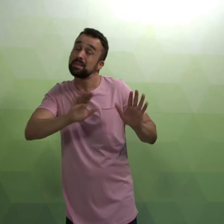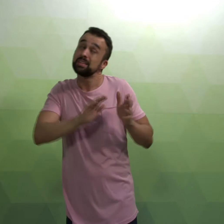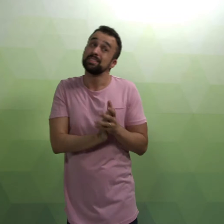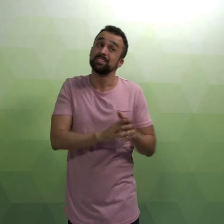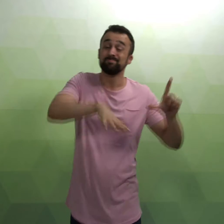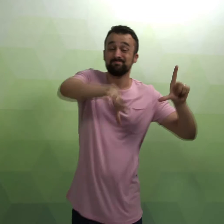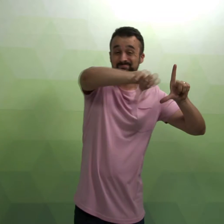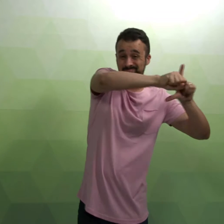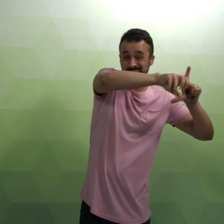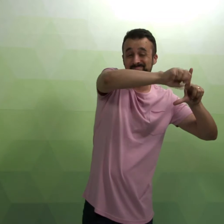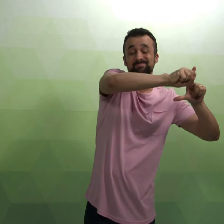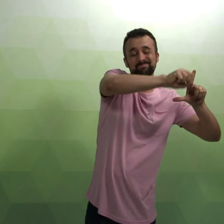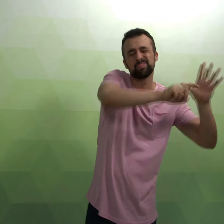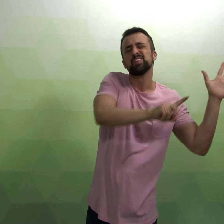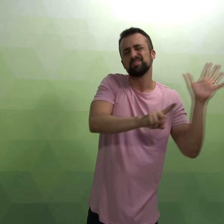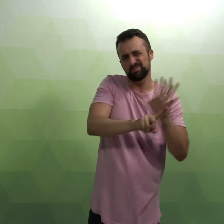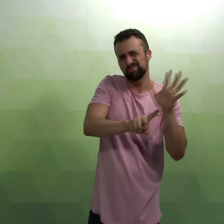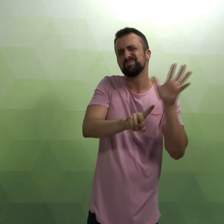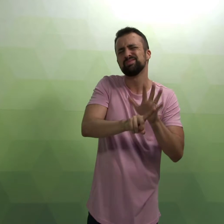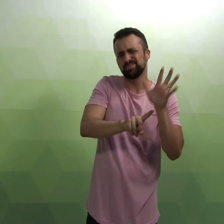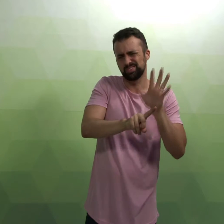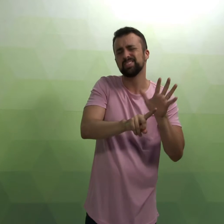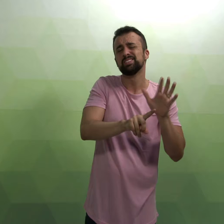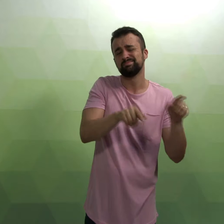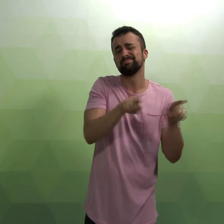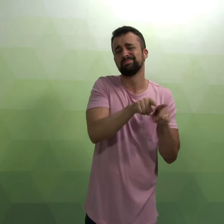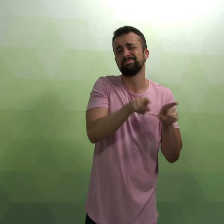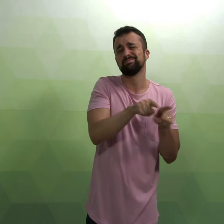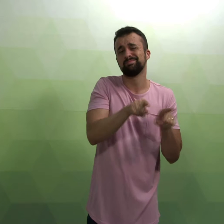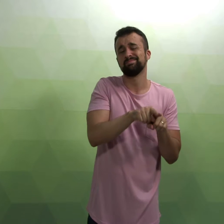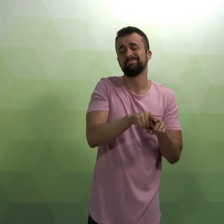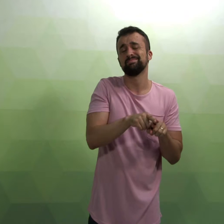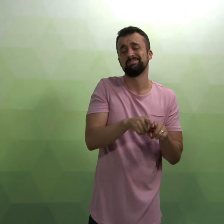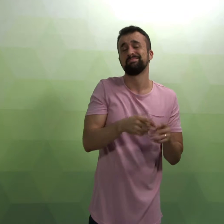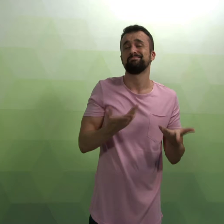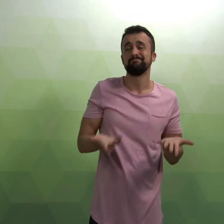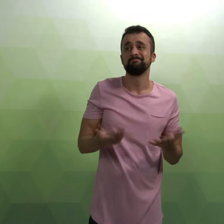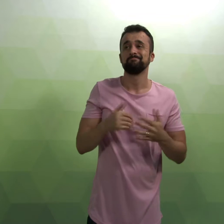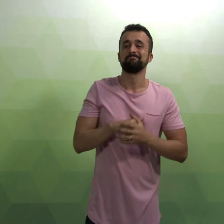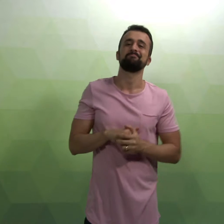Mas a língua materna ainda causa influência na escrita do português.